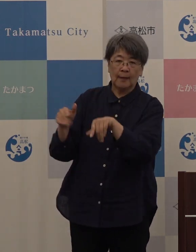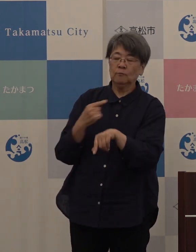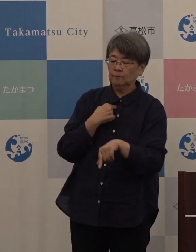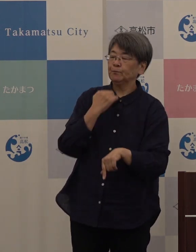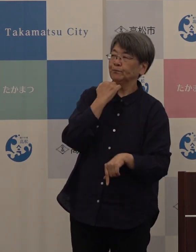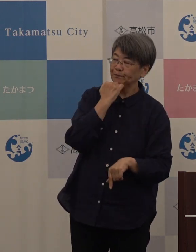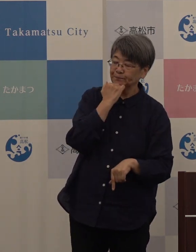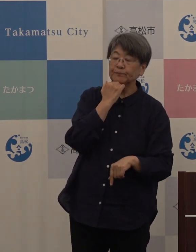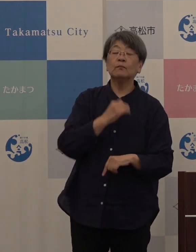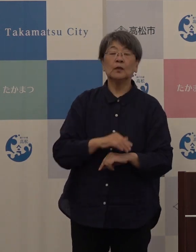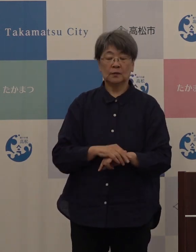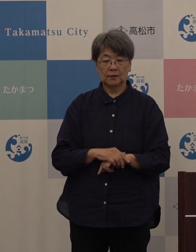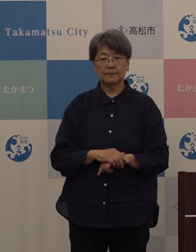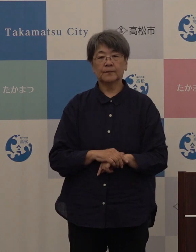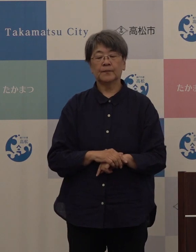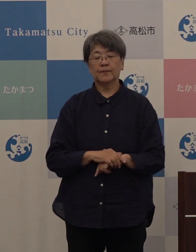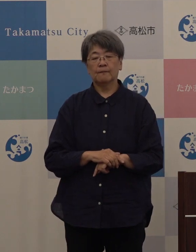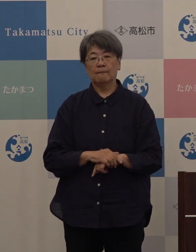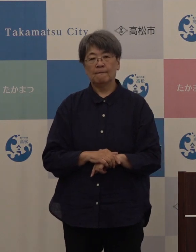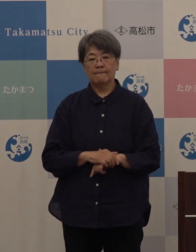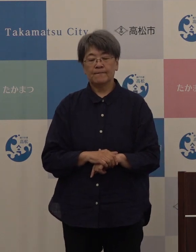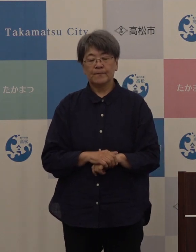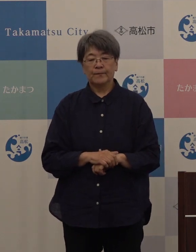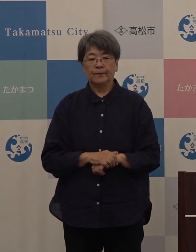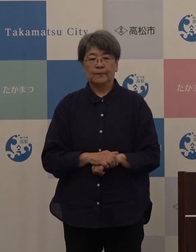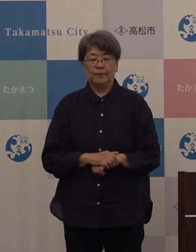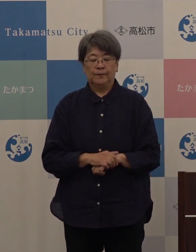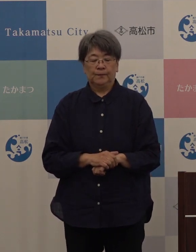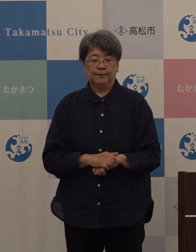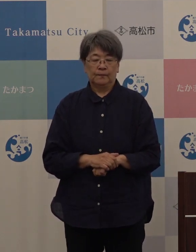ているところでございます。